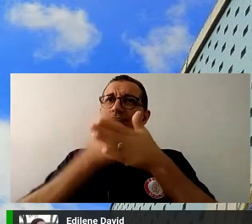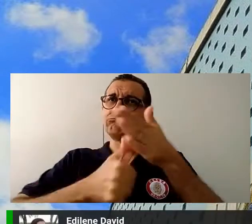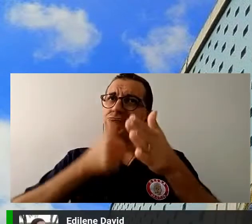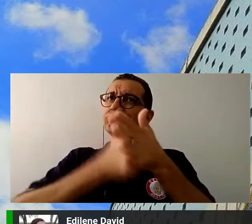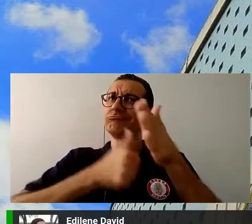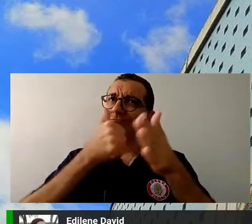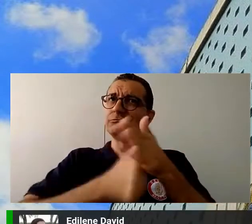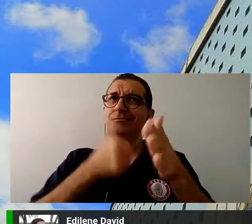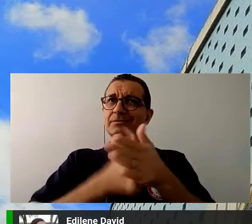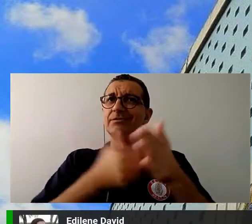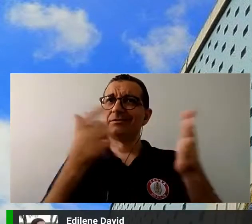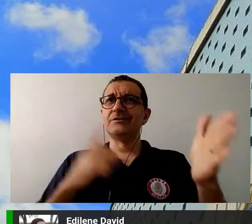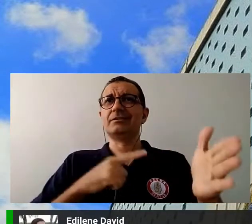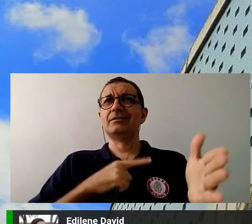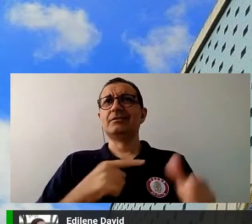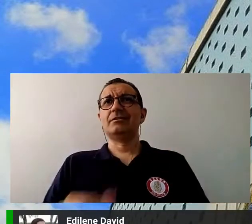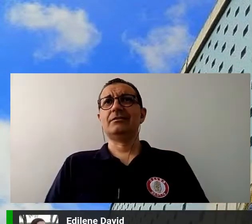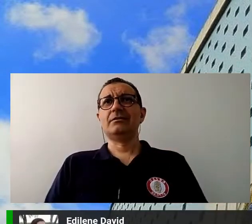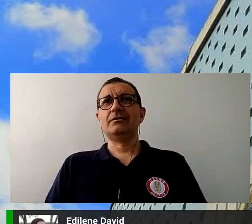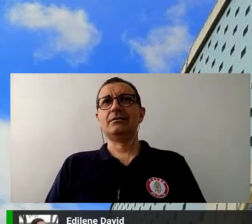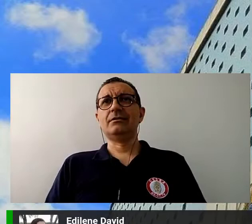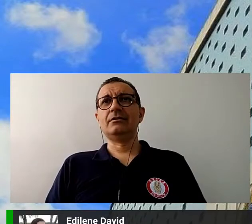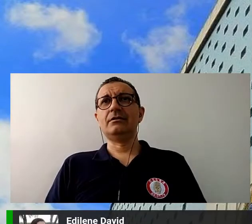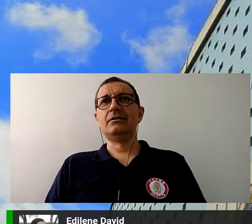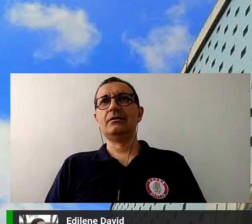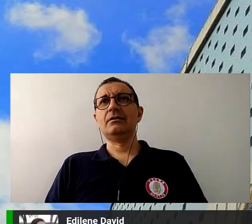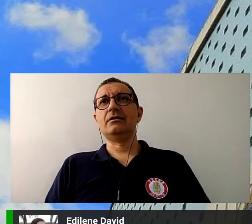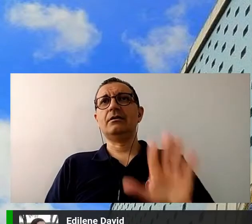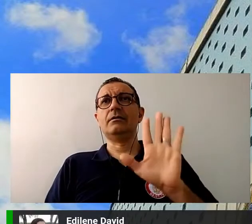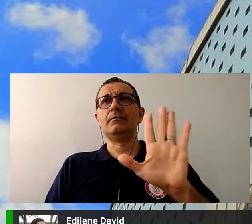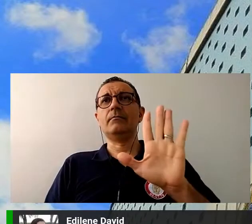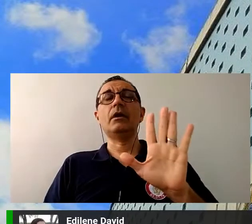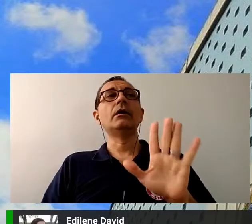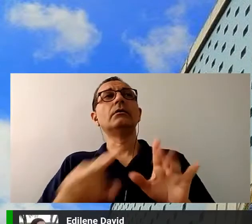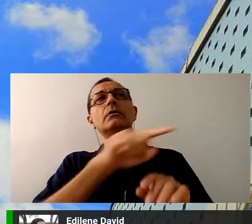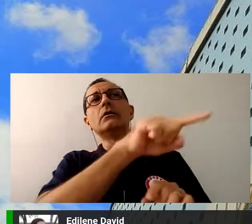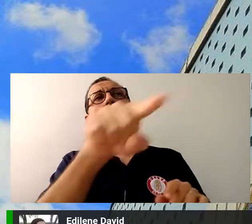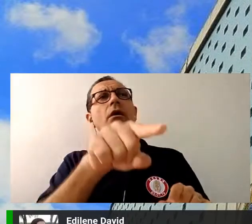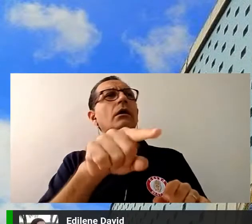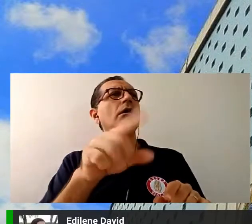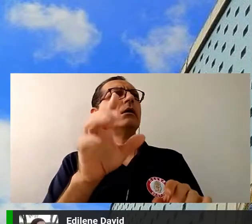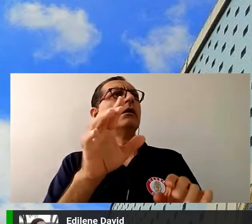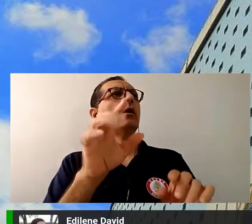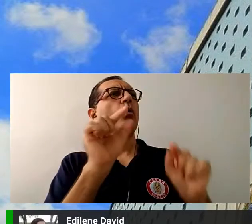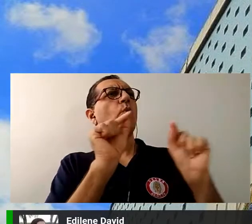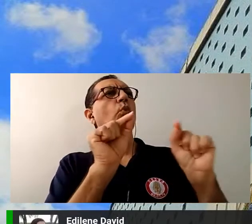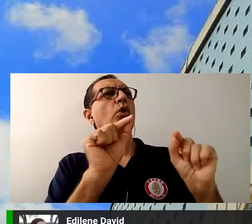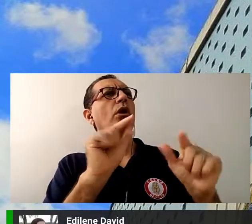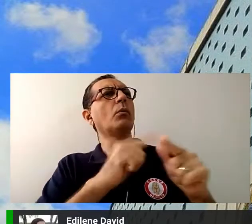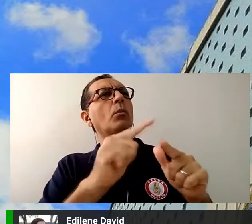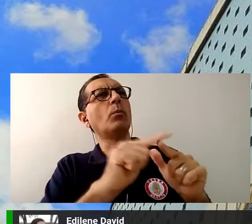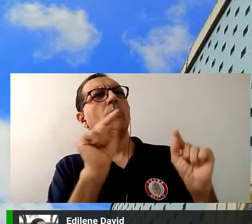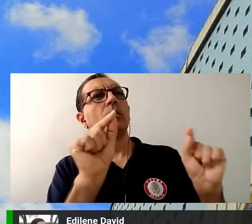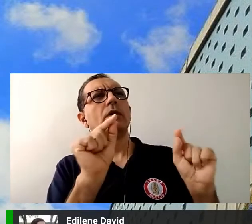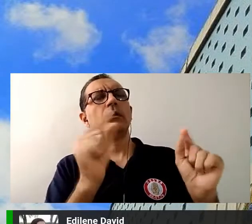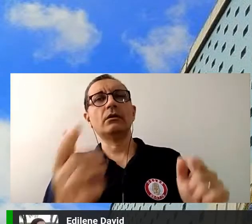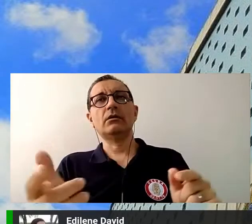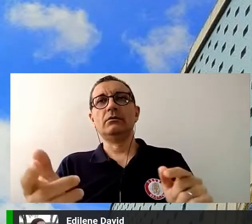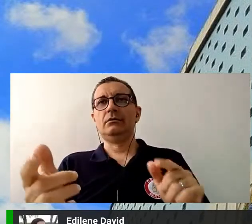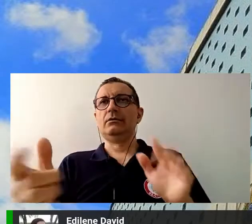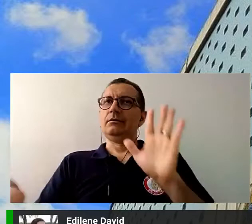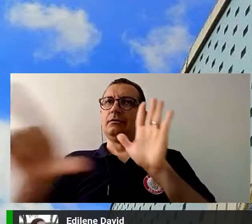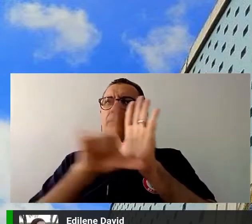desses grupos. Mas vamos pensar um pouquinho sobre o que está acontecendo com eles. Com o reconhecimento, a lei recomenda